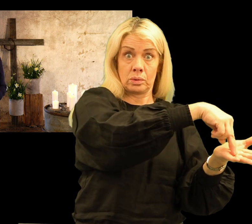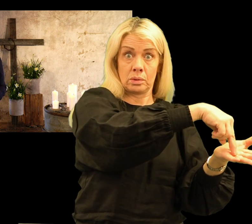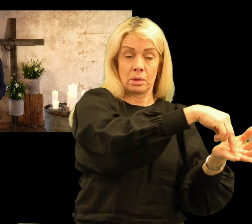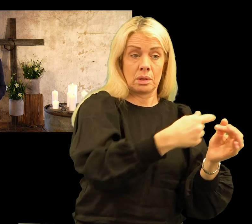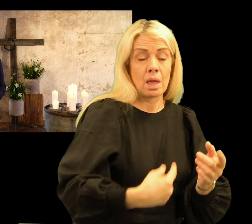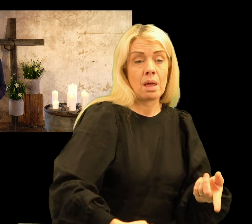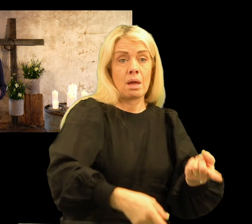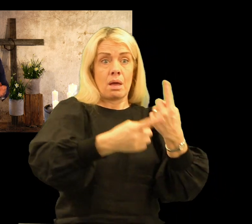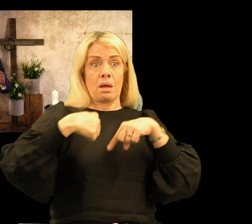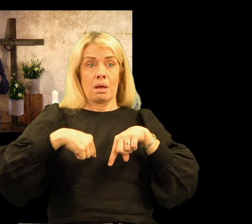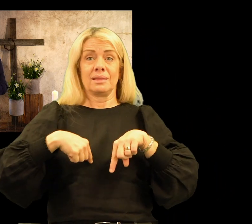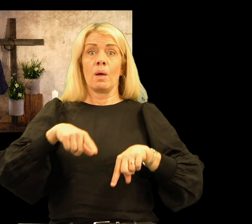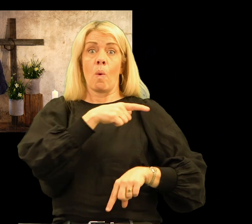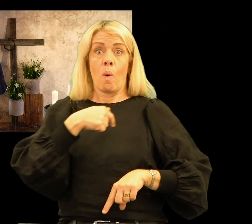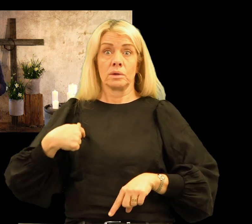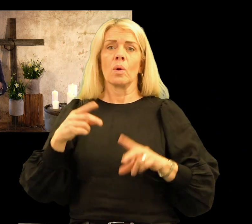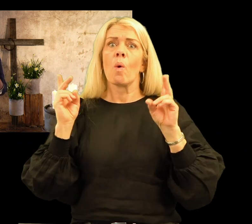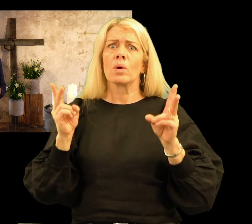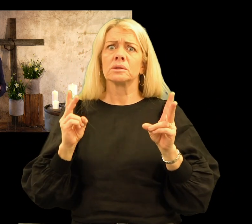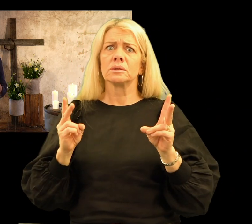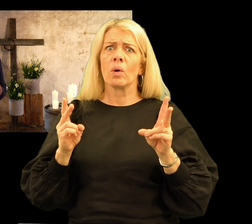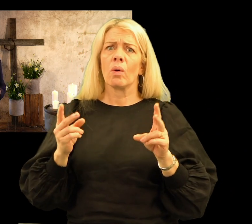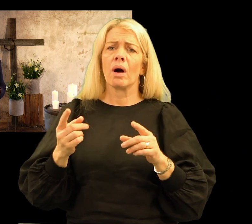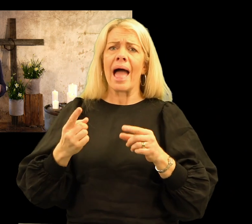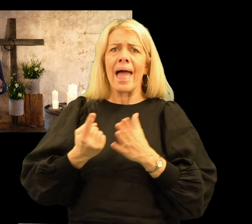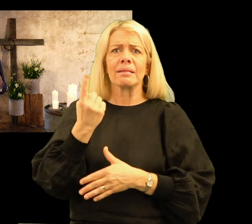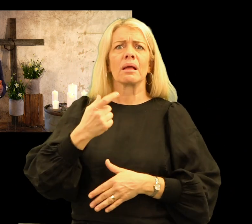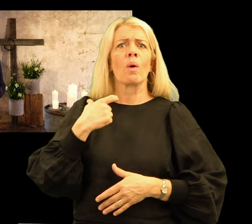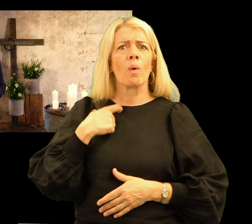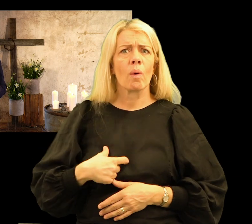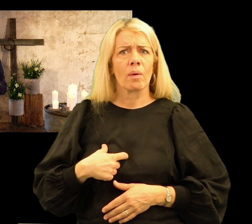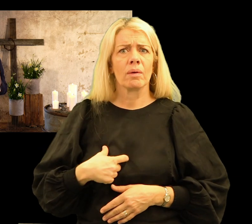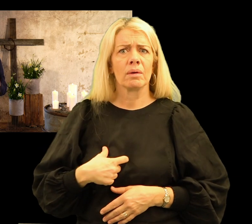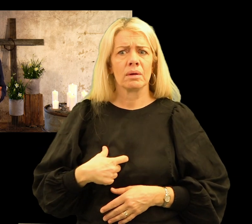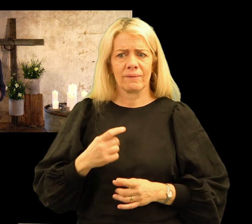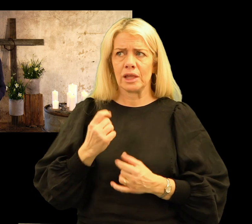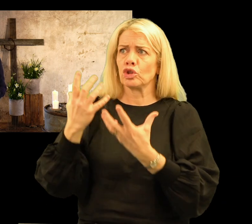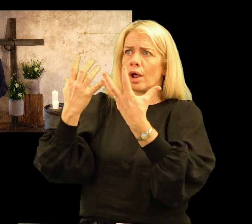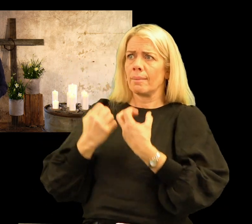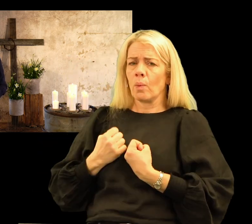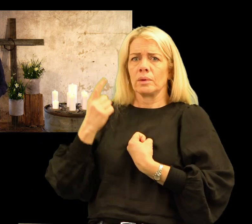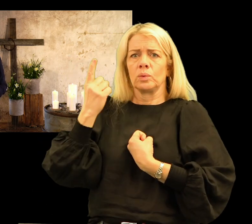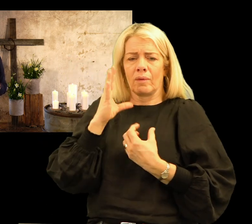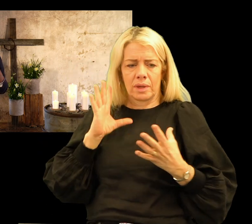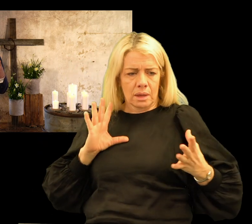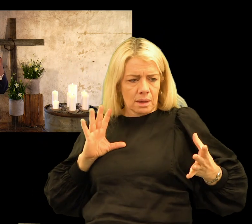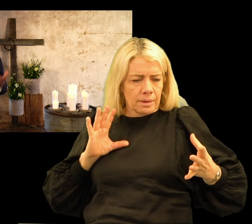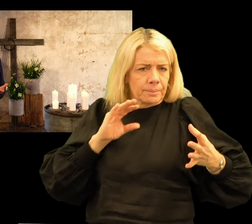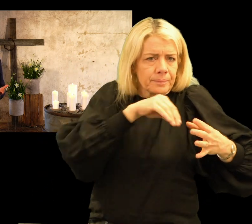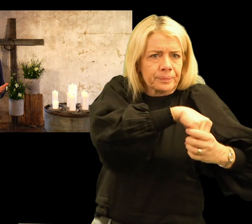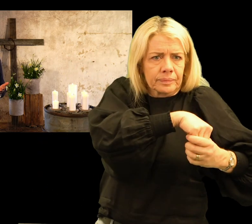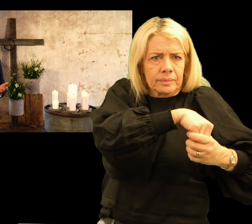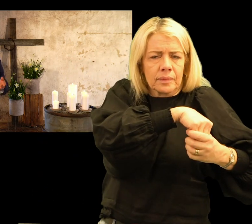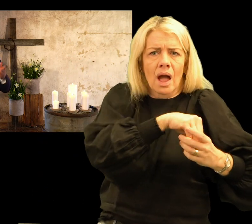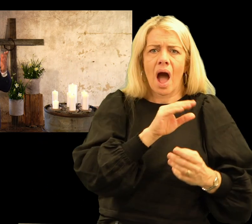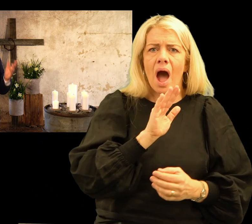oss. Vi liksom infogas i den när vi tror på Jesus och tar emot honom, när vi döps. Och när det